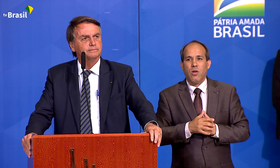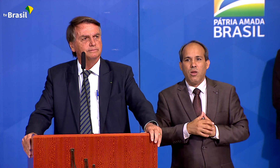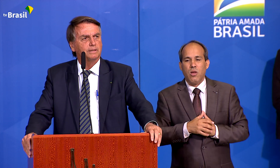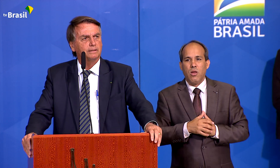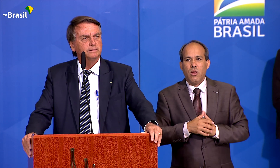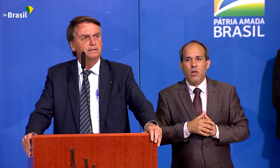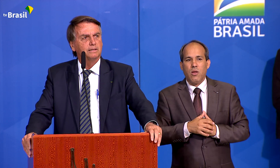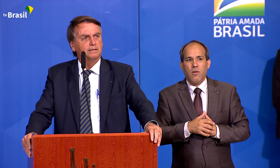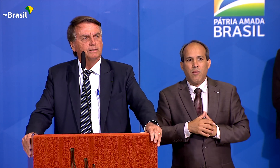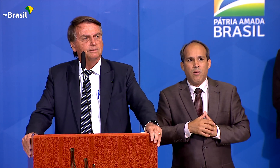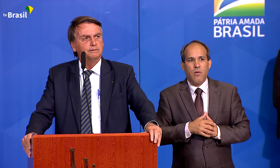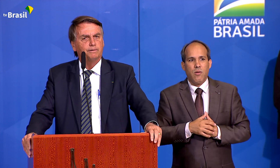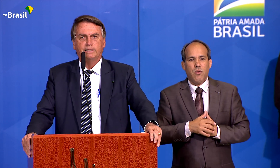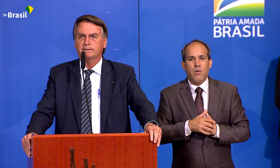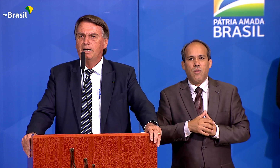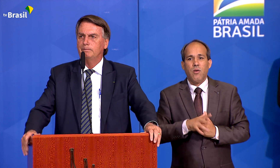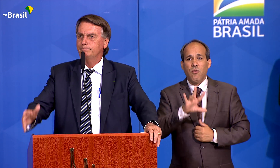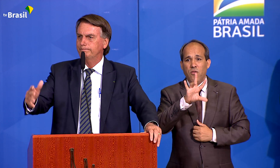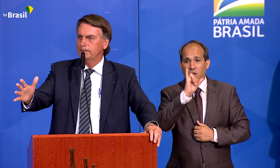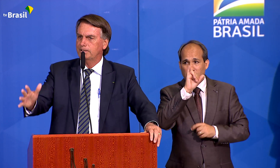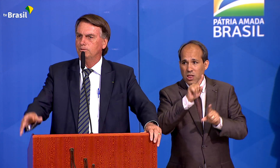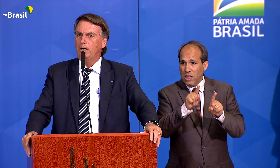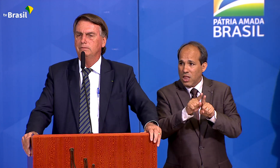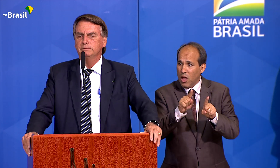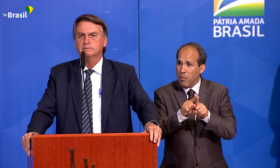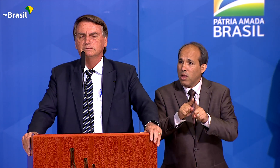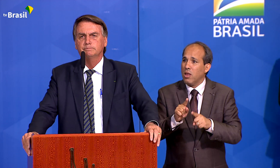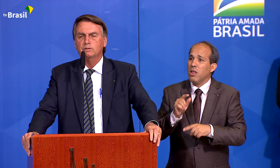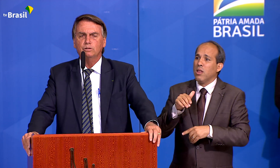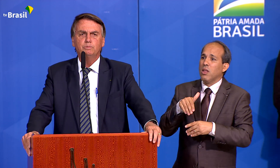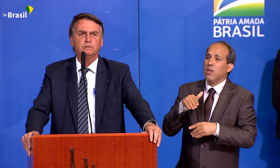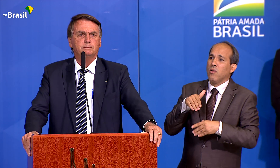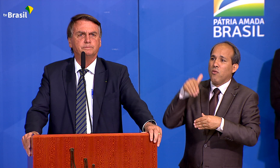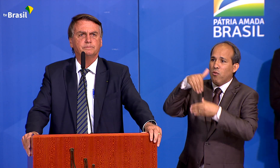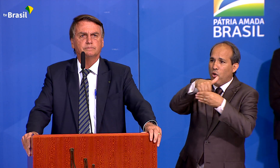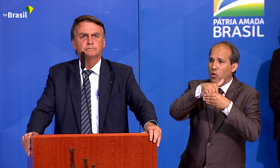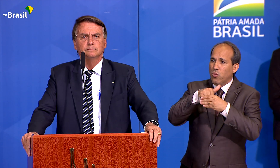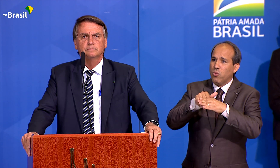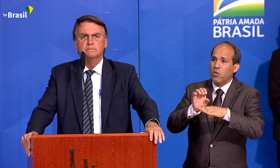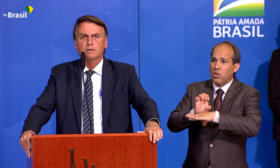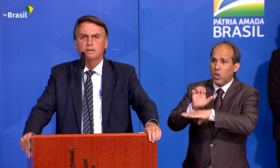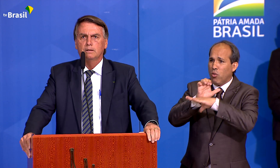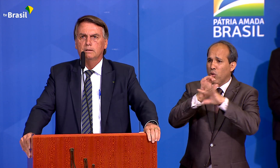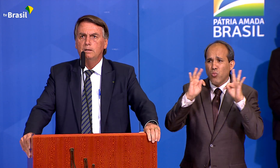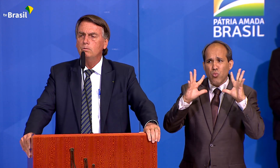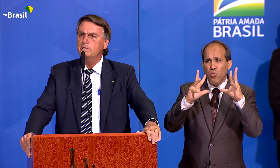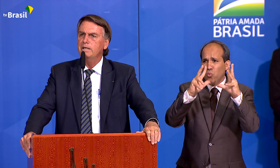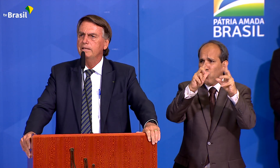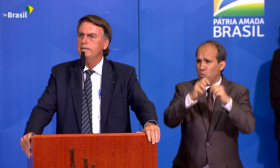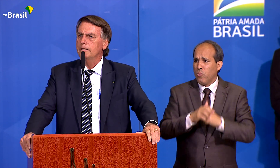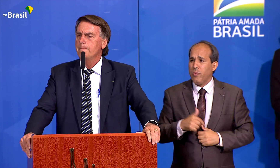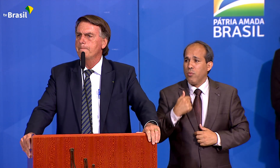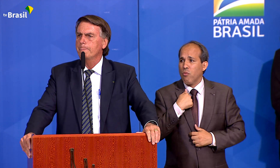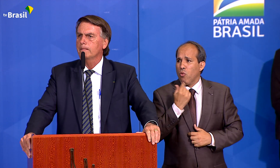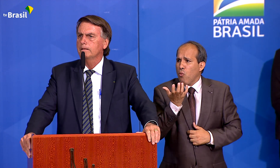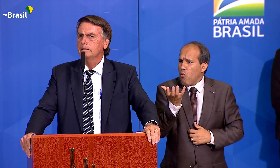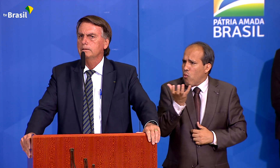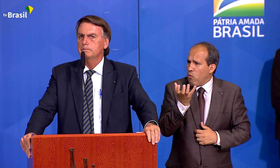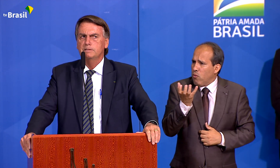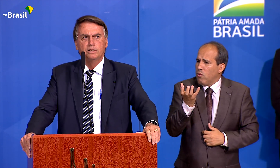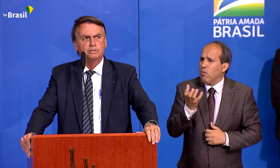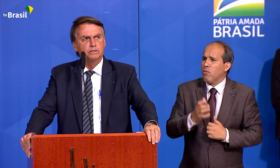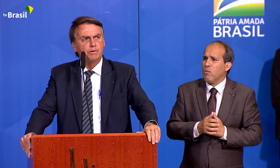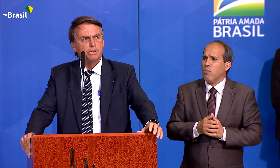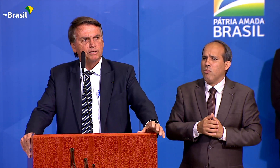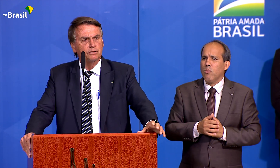anormal vai entrar Estadual tá todo mundo Oi eu gostaria